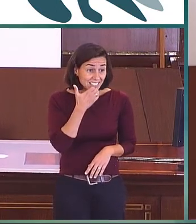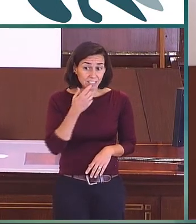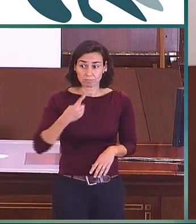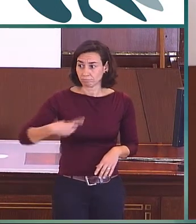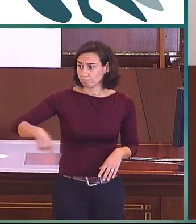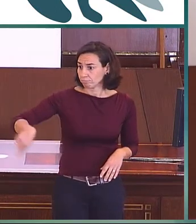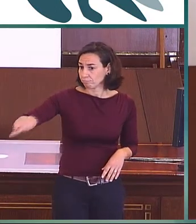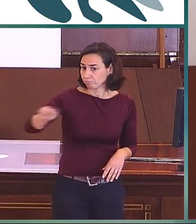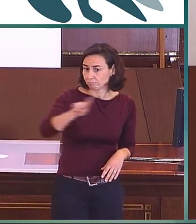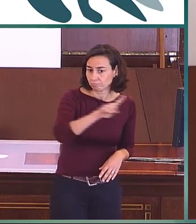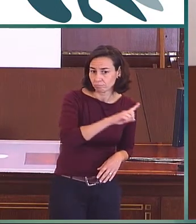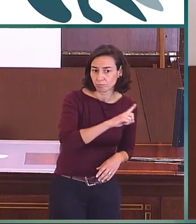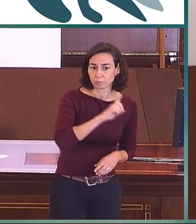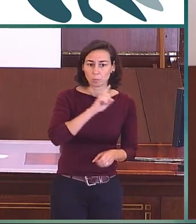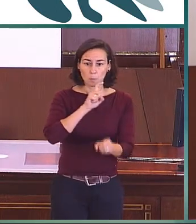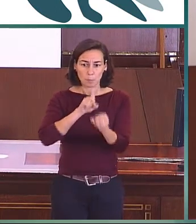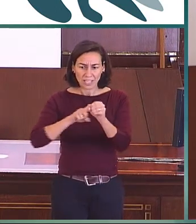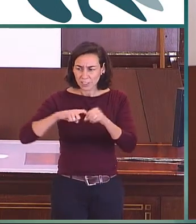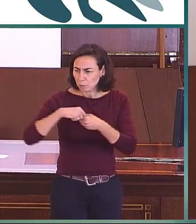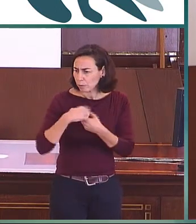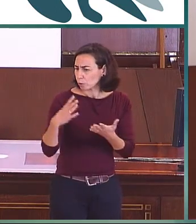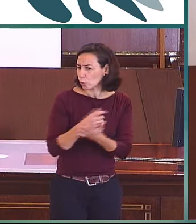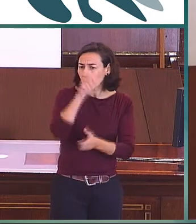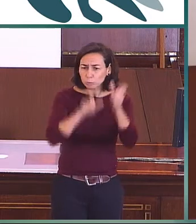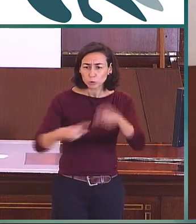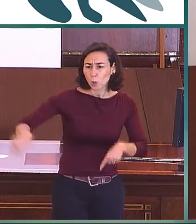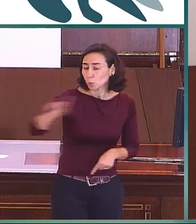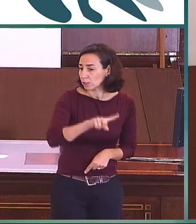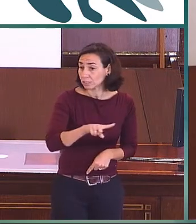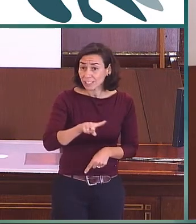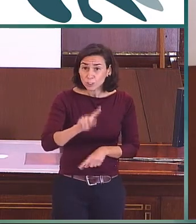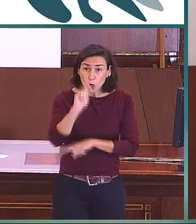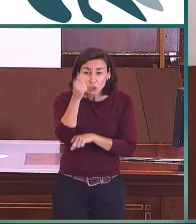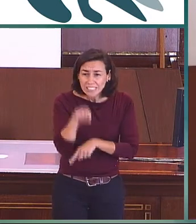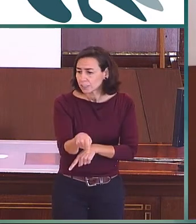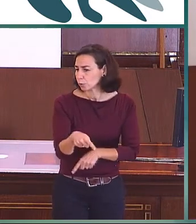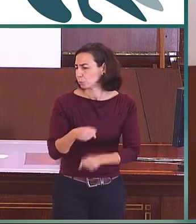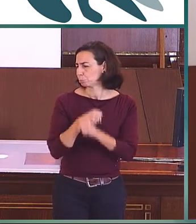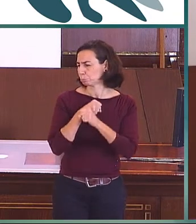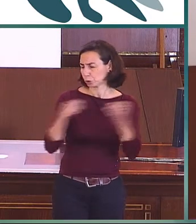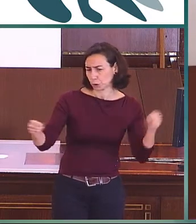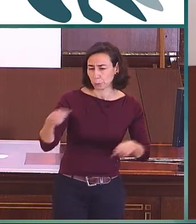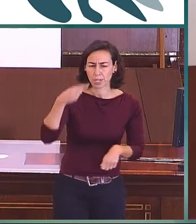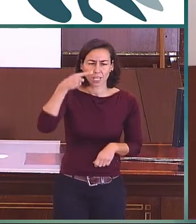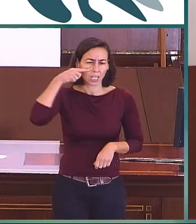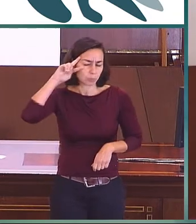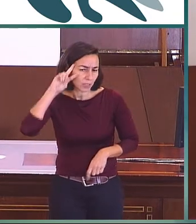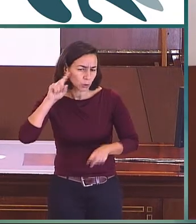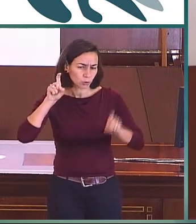necesaria complicidad de todas las personas que estéis aquí, estéis profesionales, expertos de la lengua de signos, profesores, académicos,